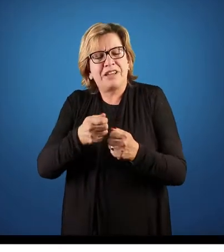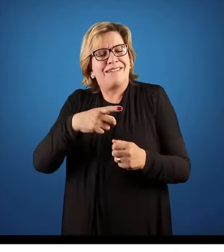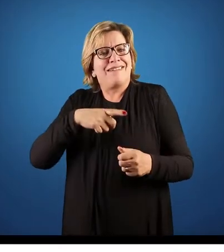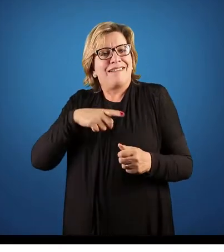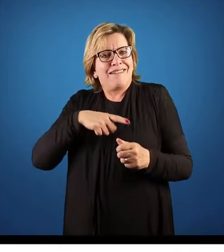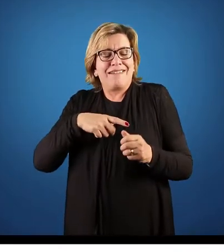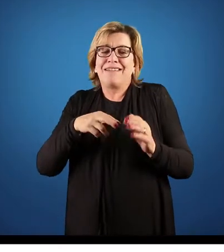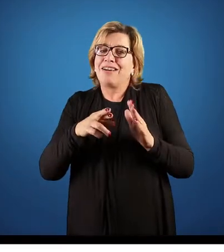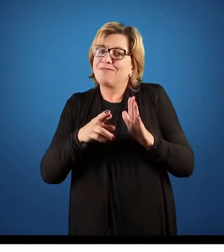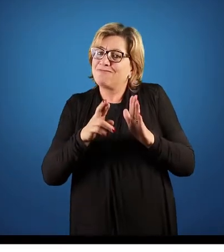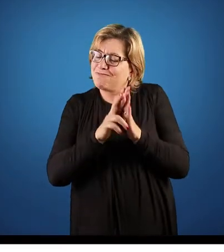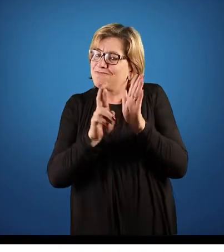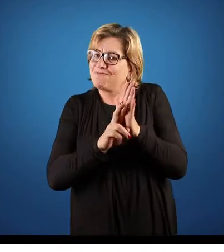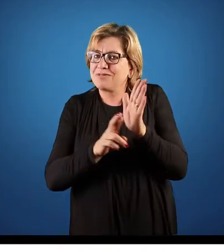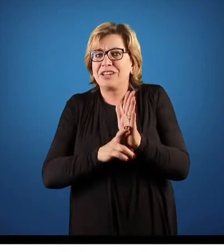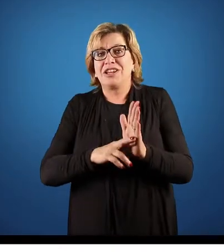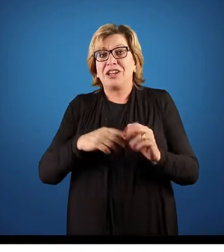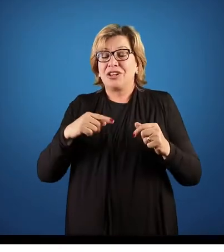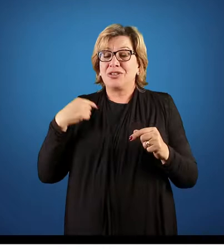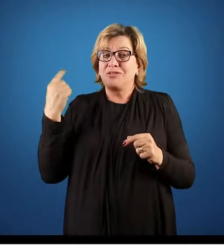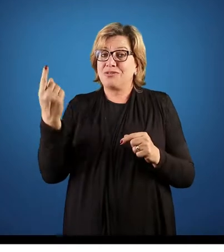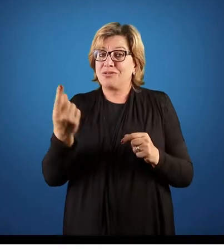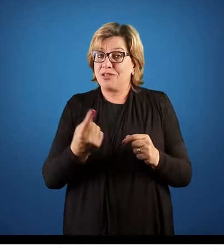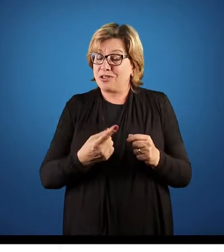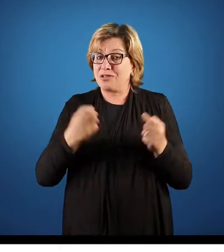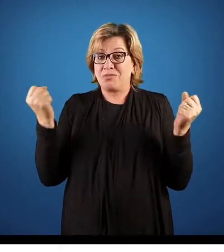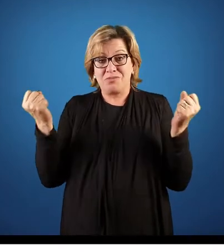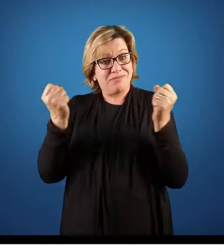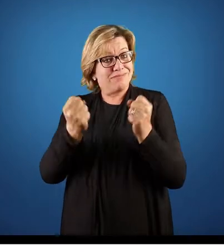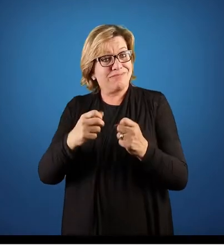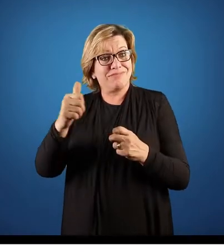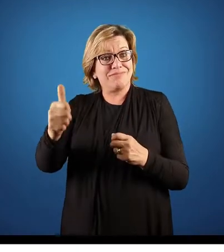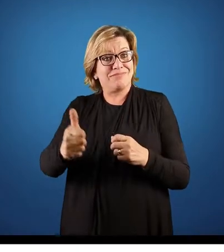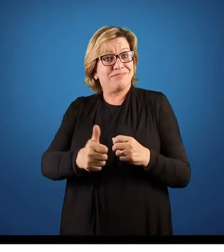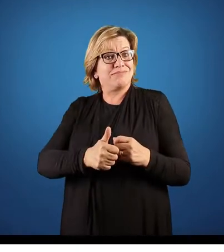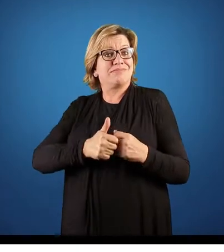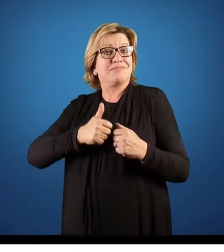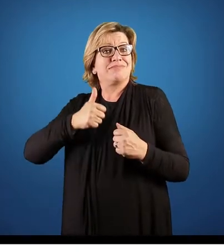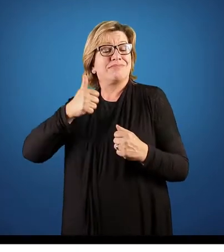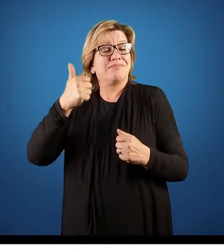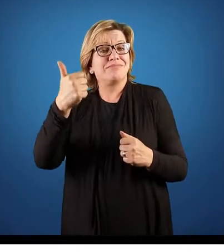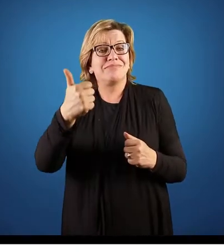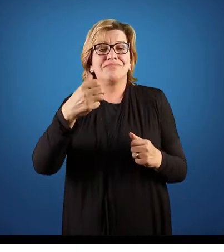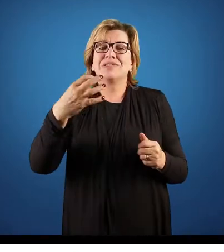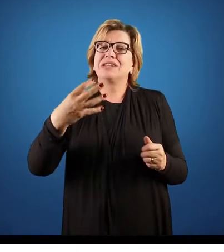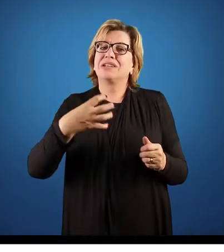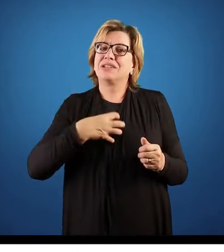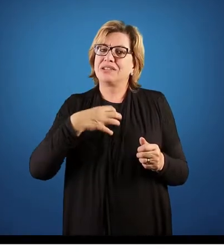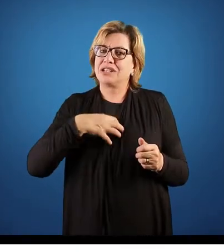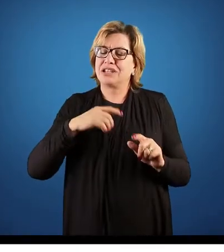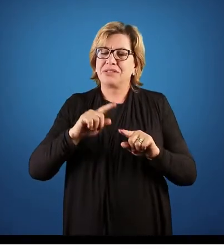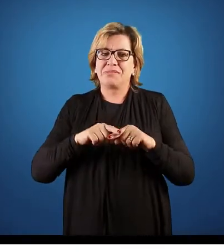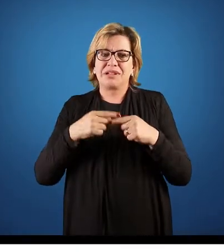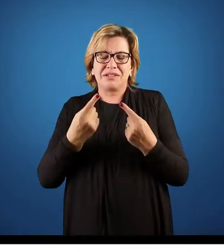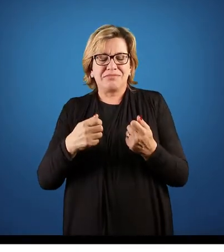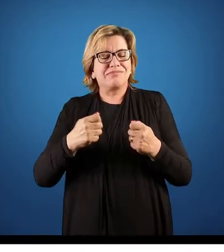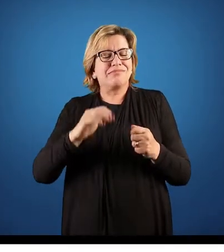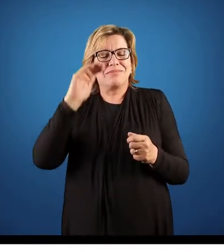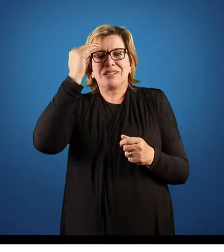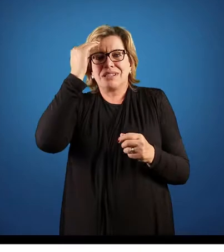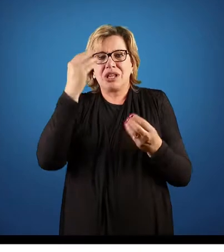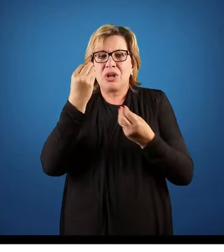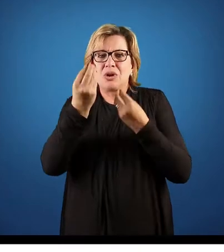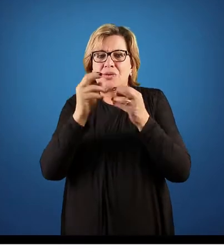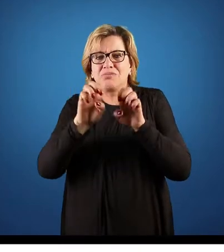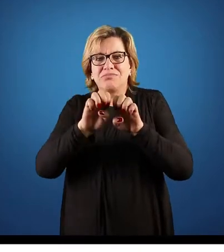procedimentos nós podemos melhorar esses procedimentos ao longo pra que a gente possa fazer isso nós temos que entender esse tipo de estrutura a